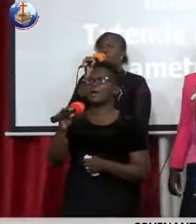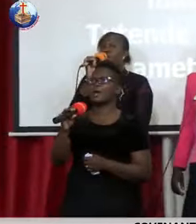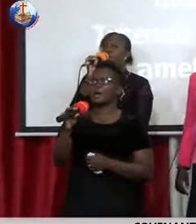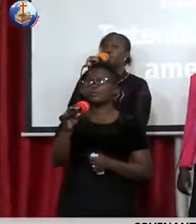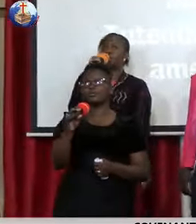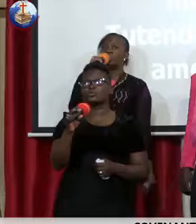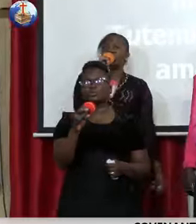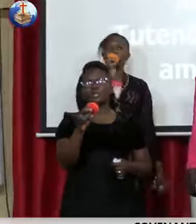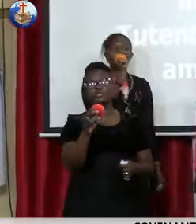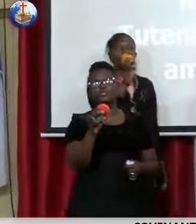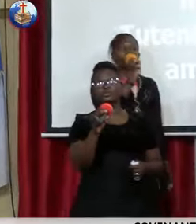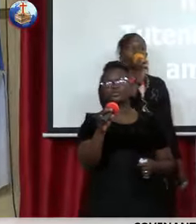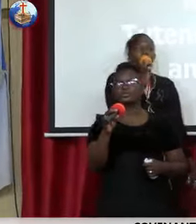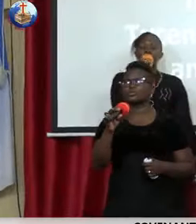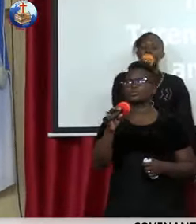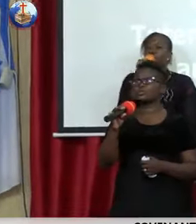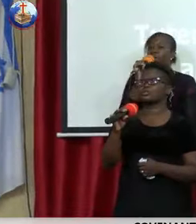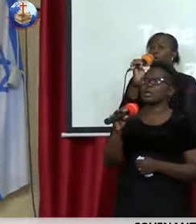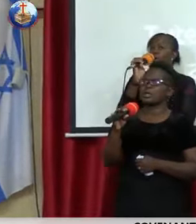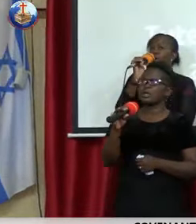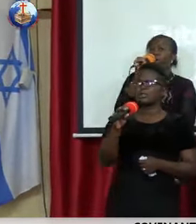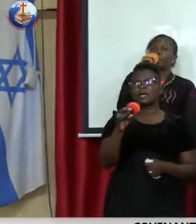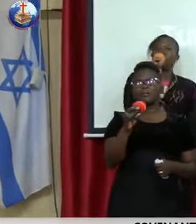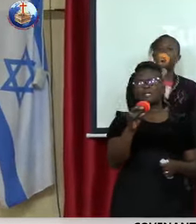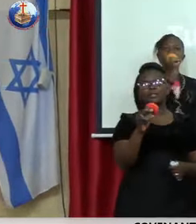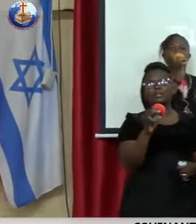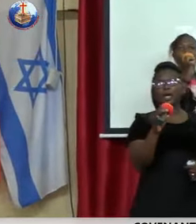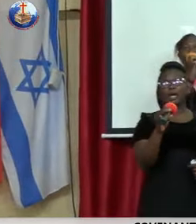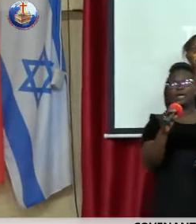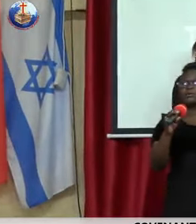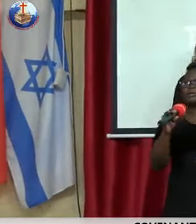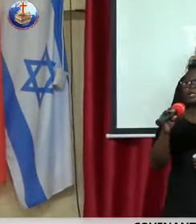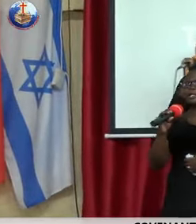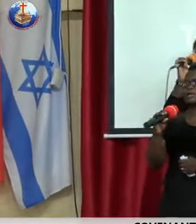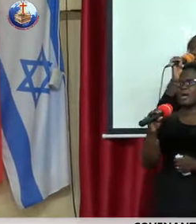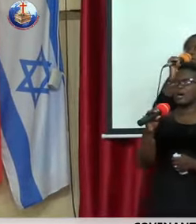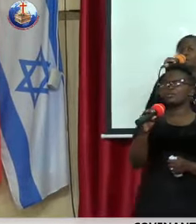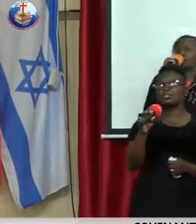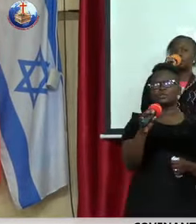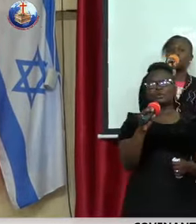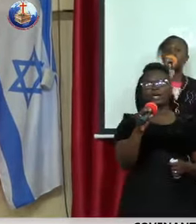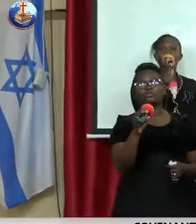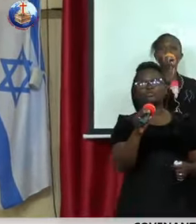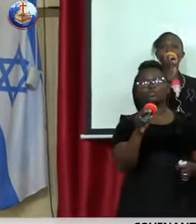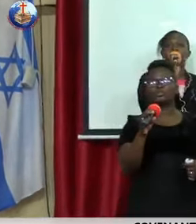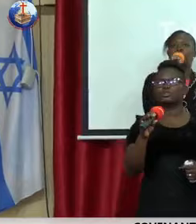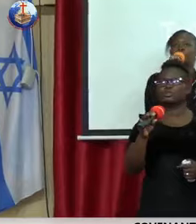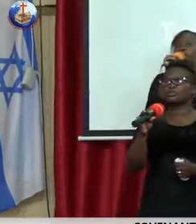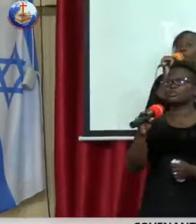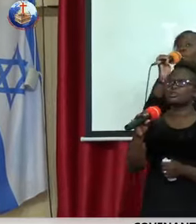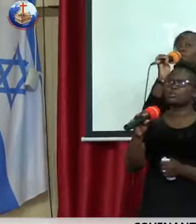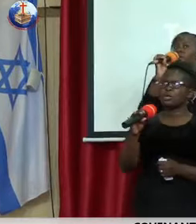Tukamuone baba Mungu wetu. Dhambi ni baya uleta mauti kwetu.